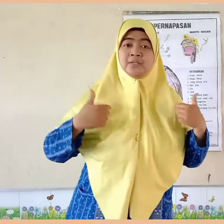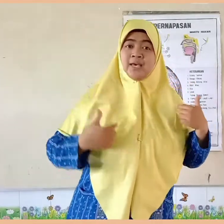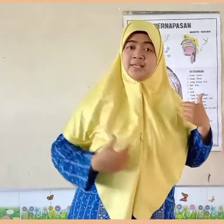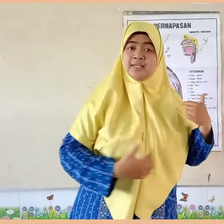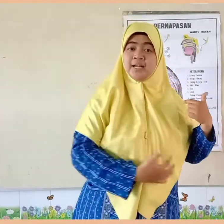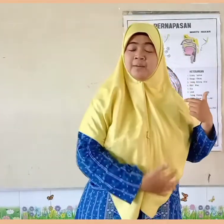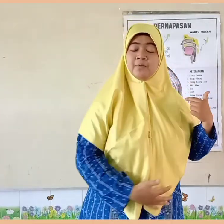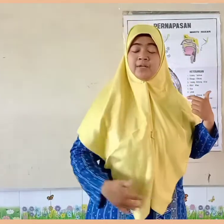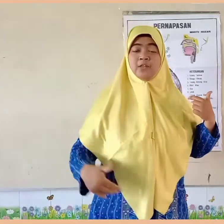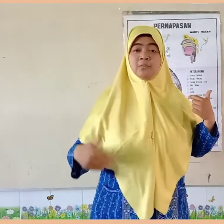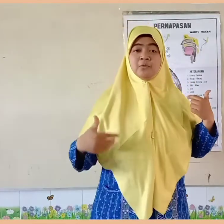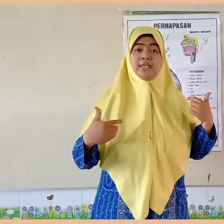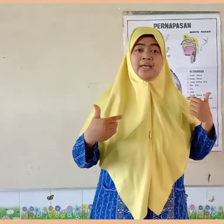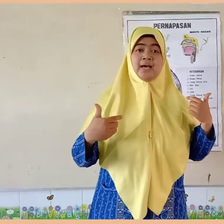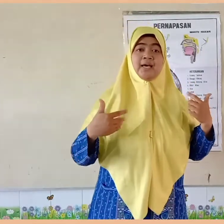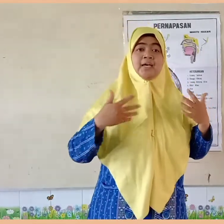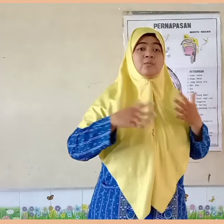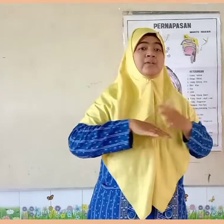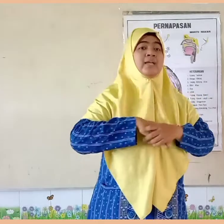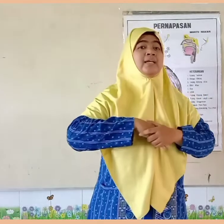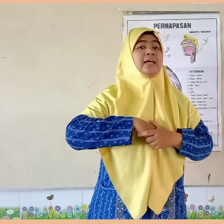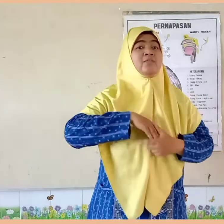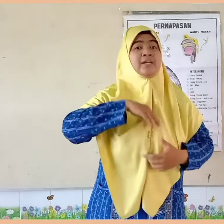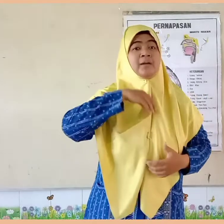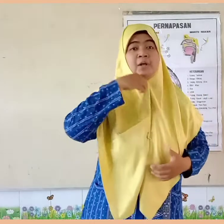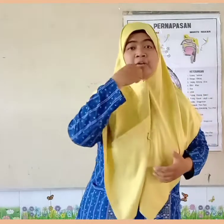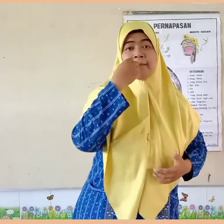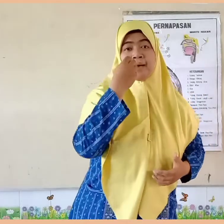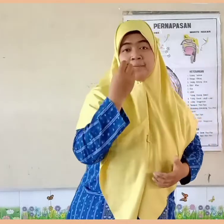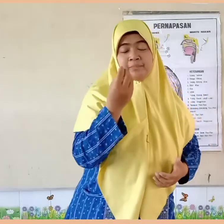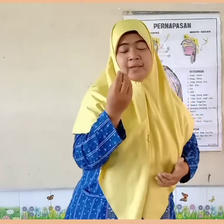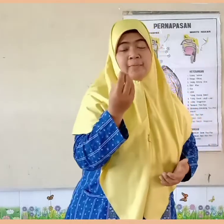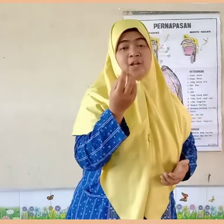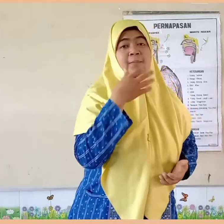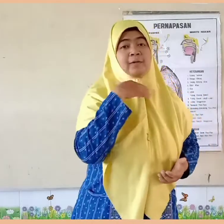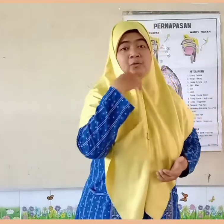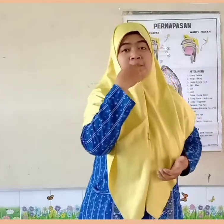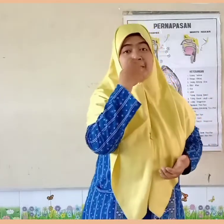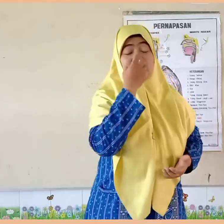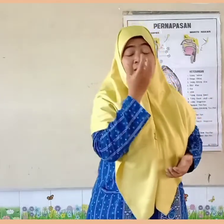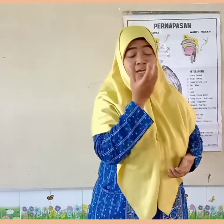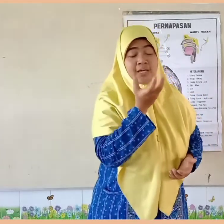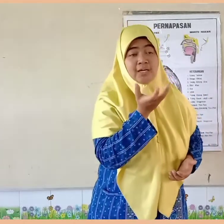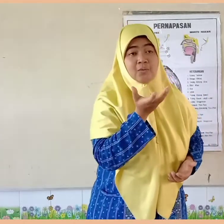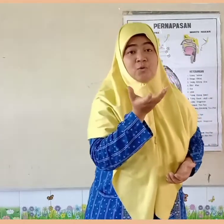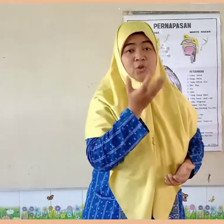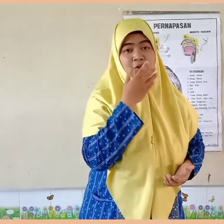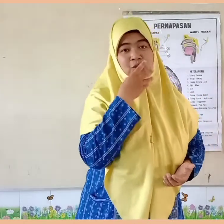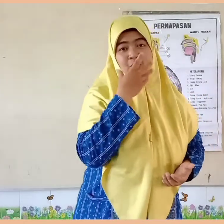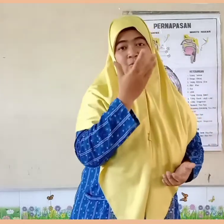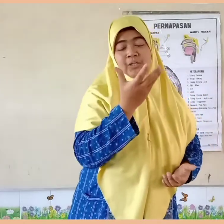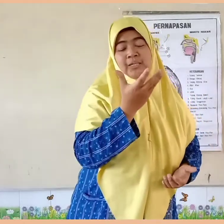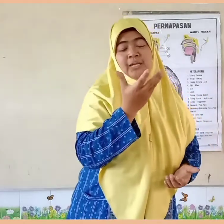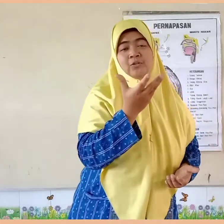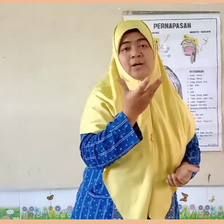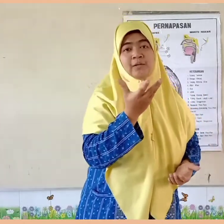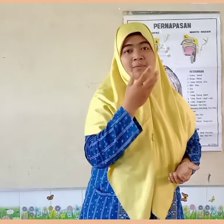diproses di dalam organ tubuh kita, kemudian kita keluarkan melalui apa? Melalui perut, melalui mulut. Mulut kita ini juga